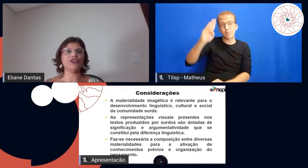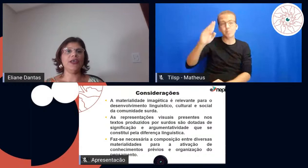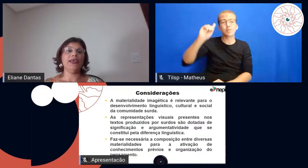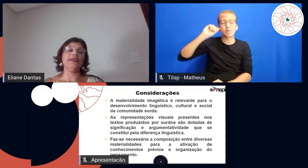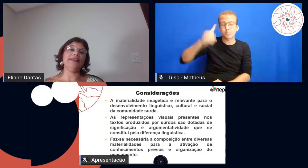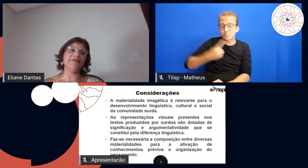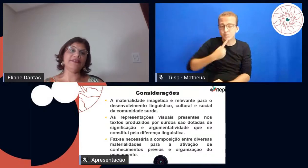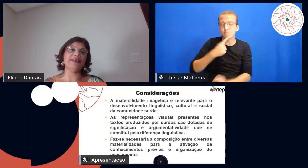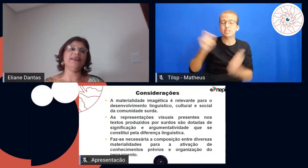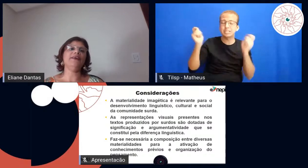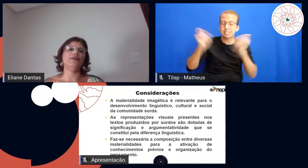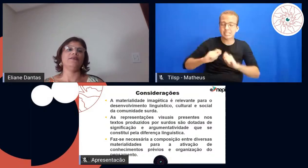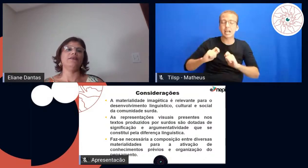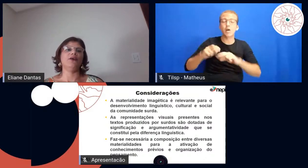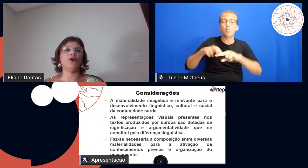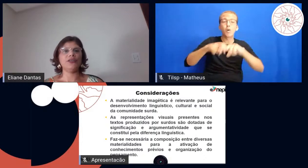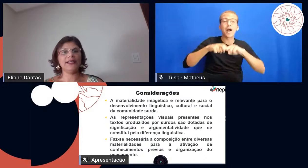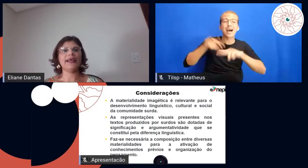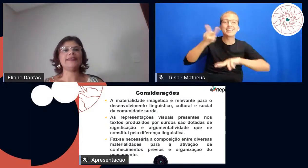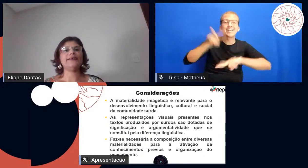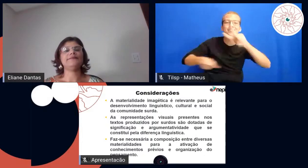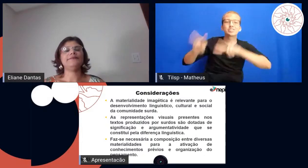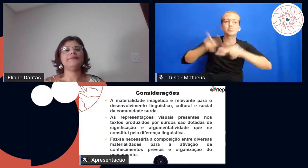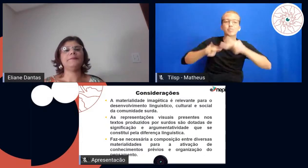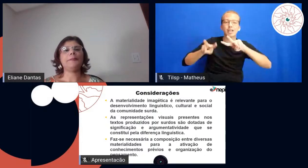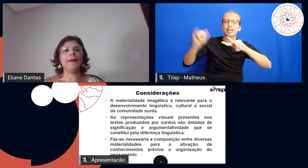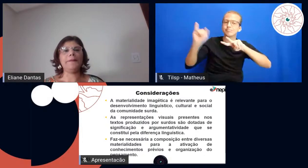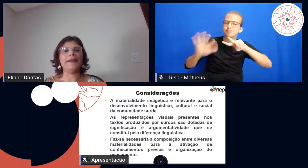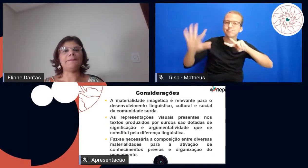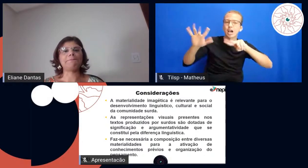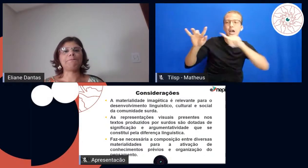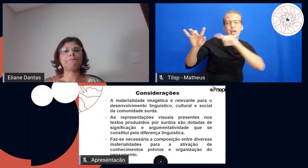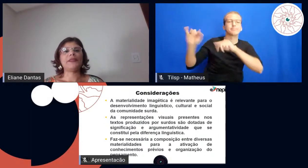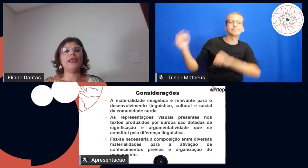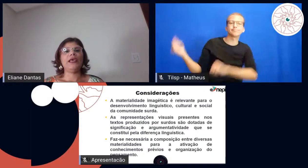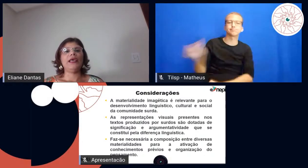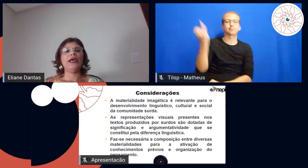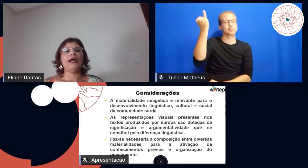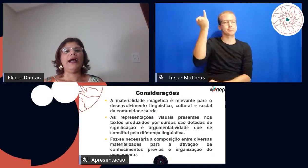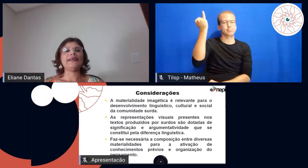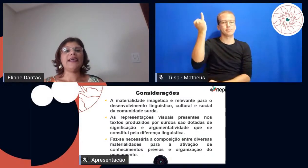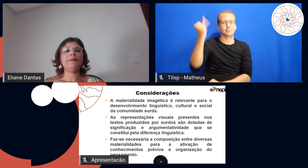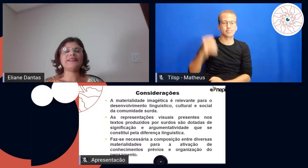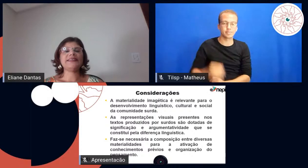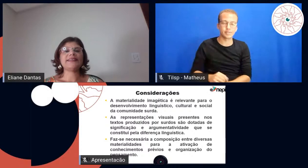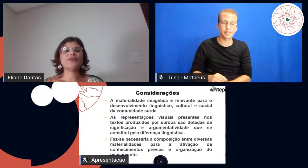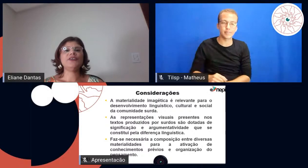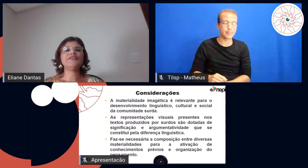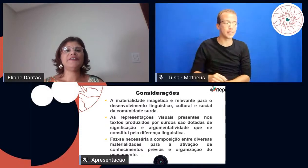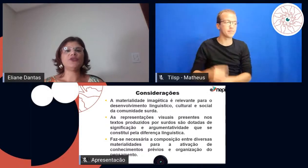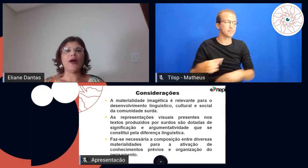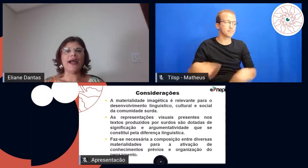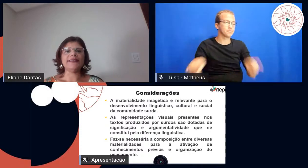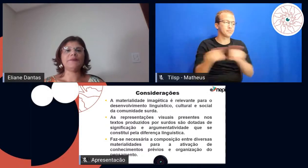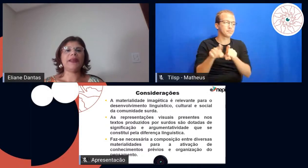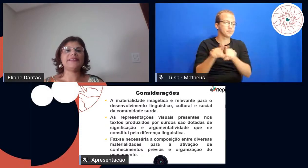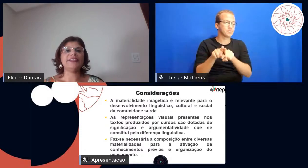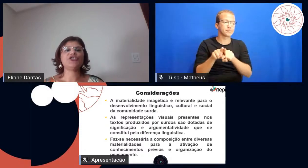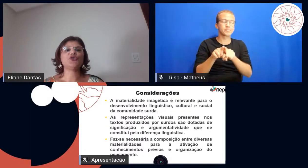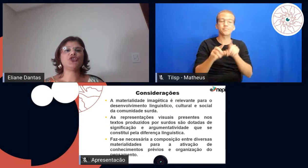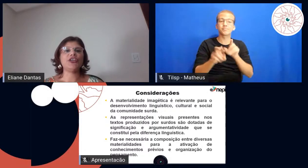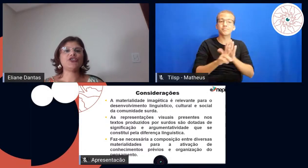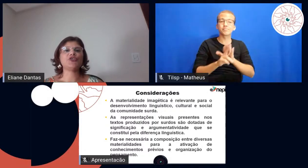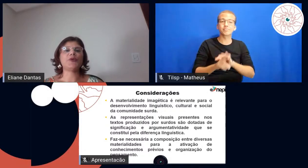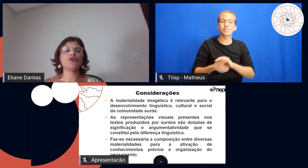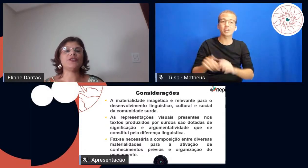visualidade e deve ser orientada também. As representações visuais